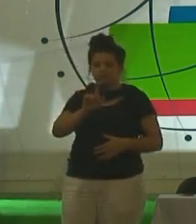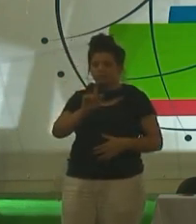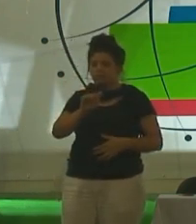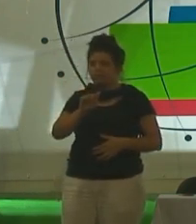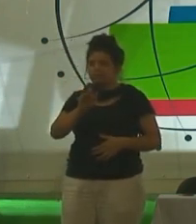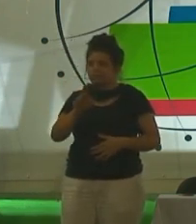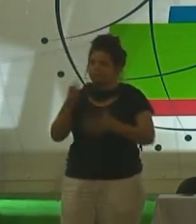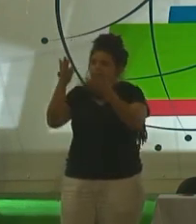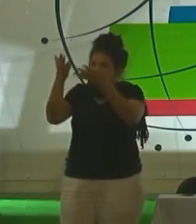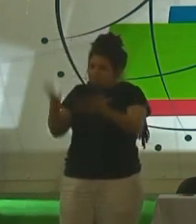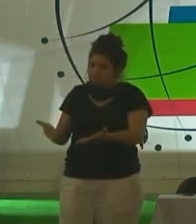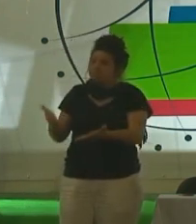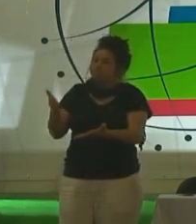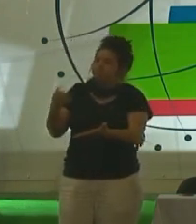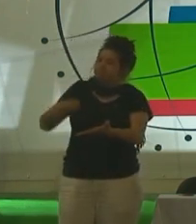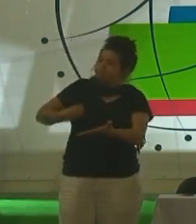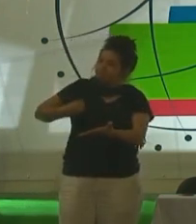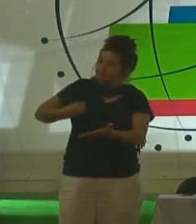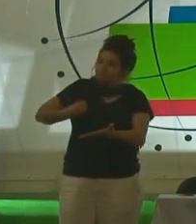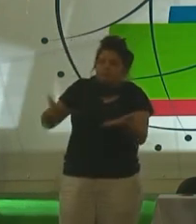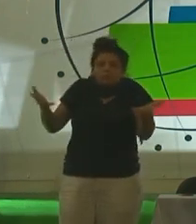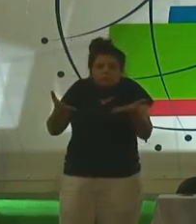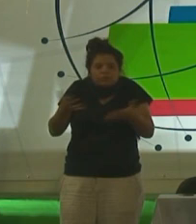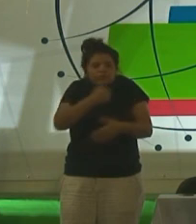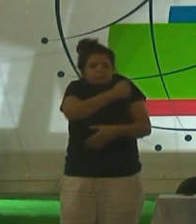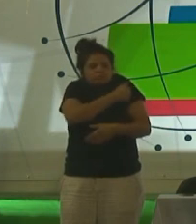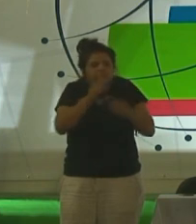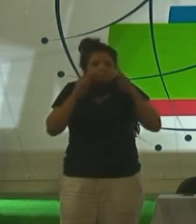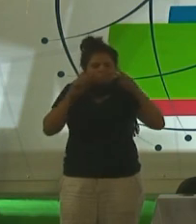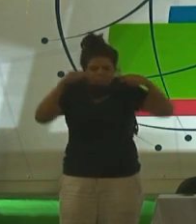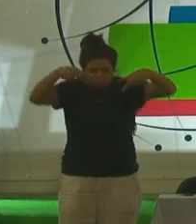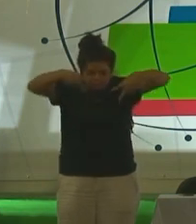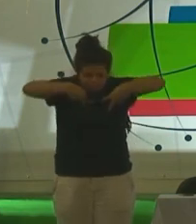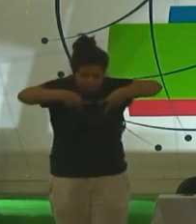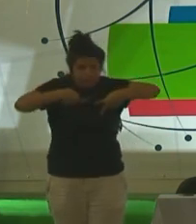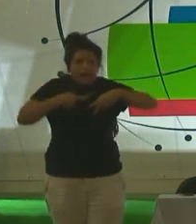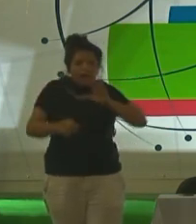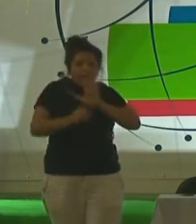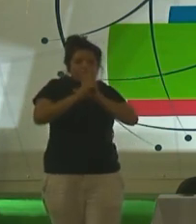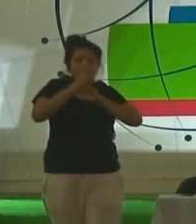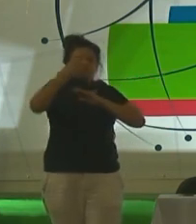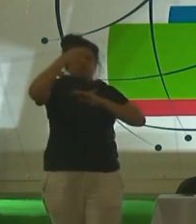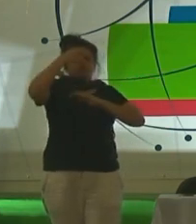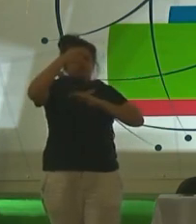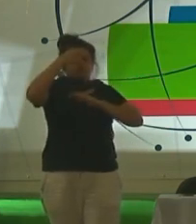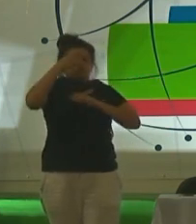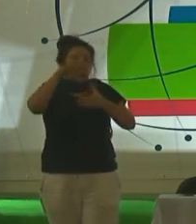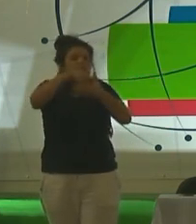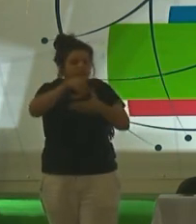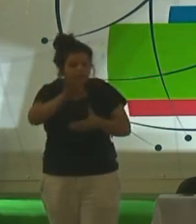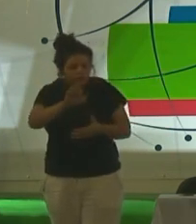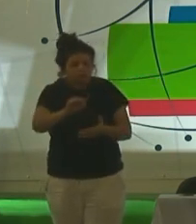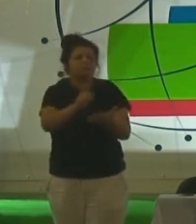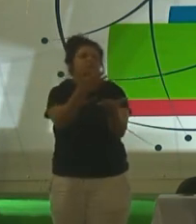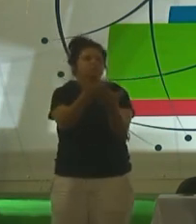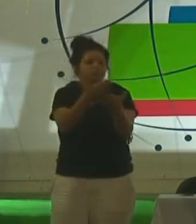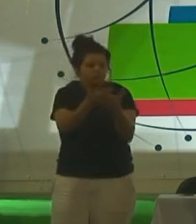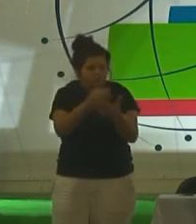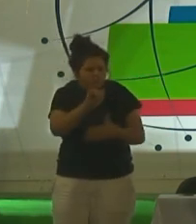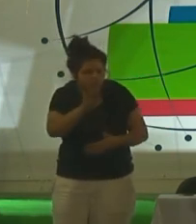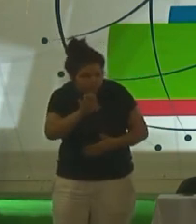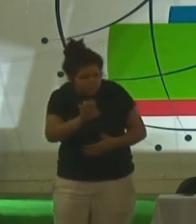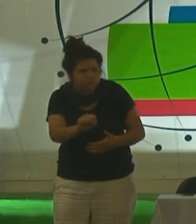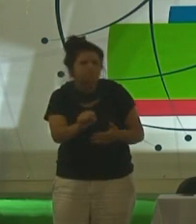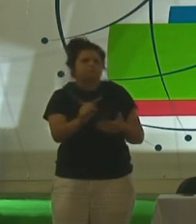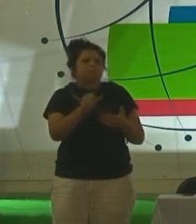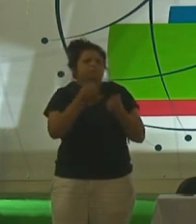ele fala isso o tempo todo, de que os alunos hoje se enxergam, alunos todos se enxergam chegando ao IFES, estudando no IFES,